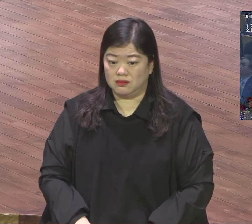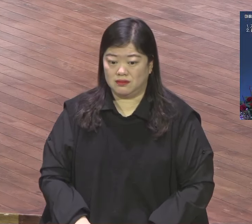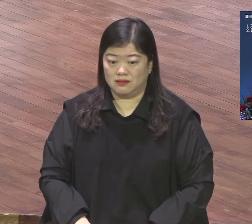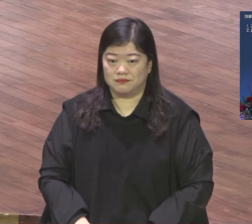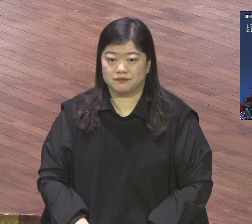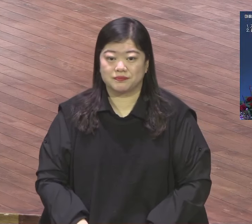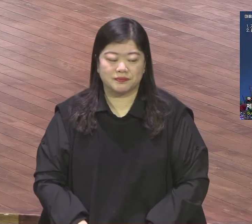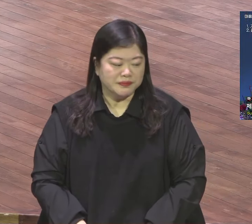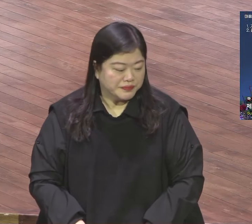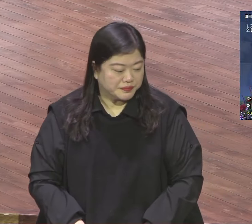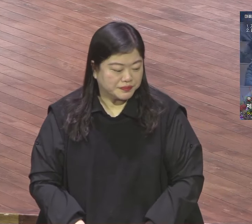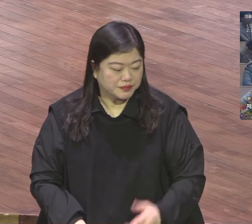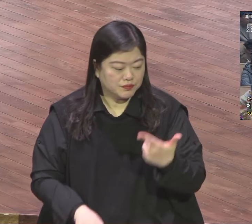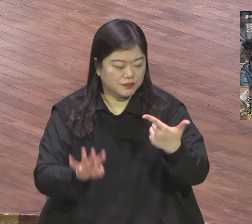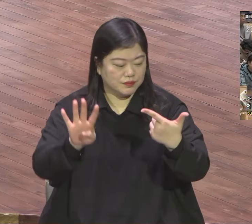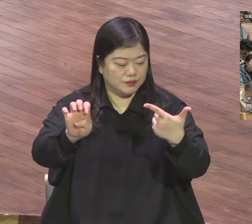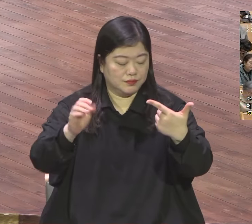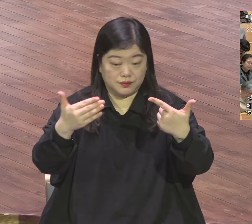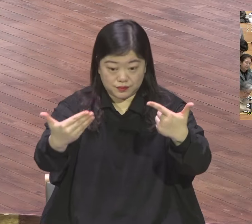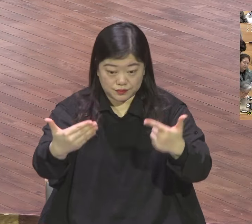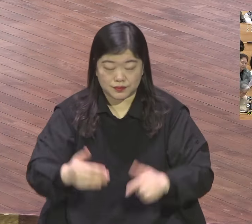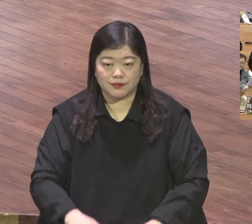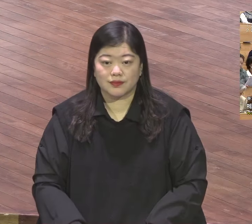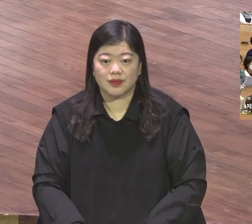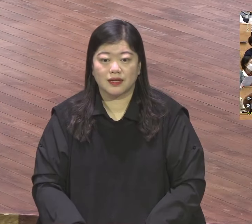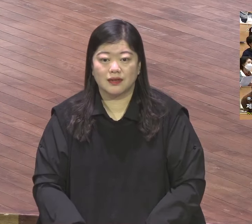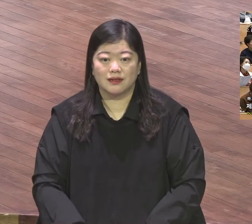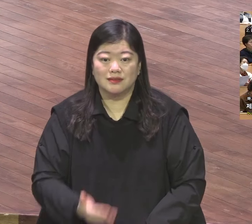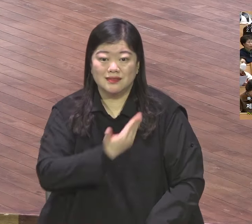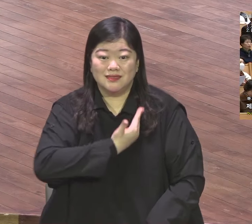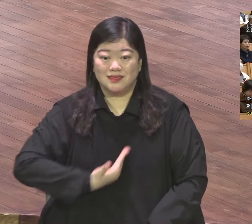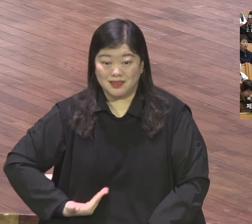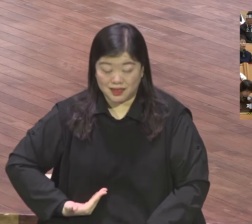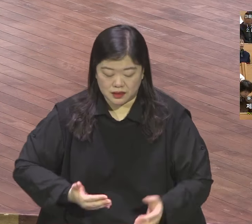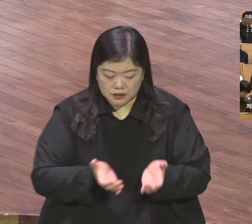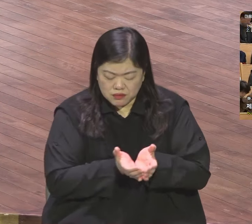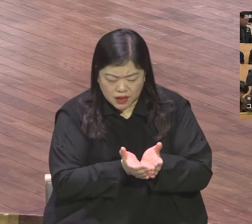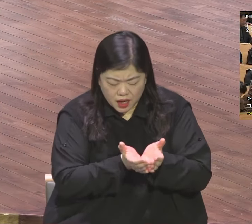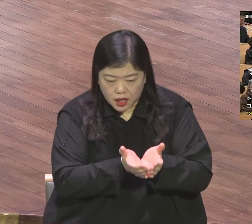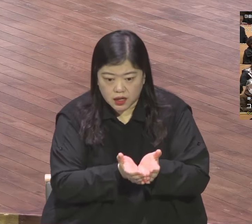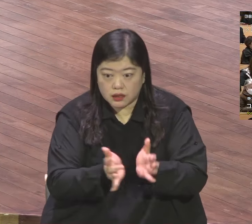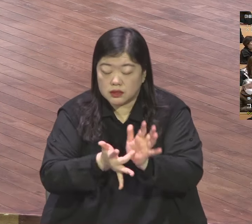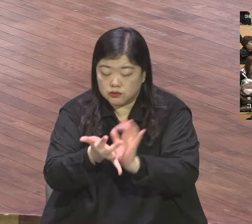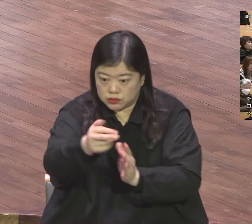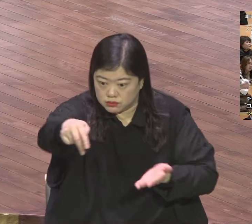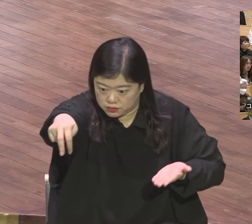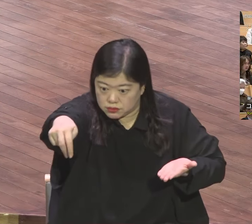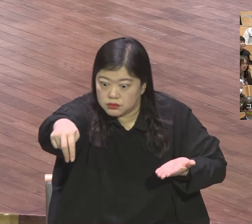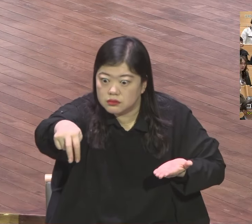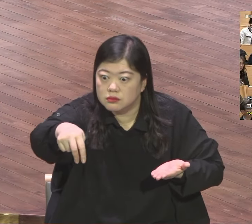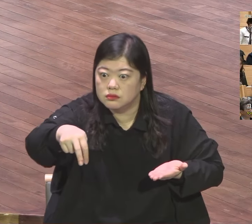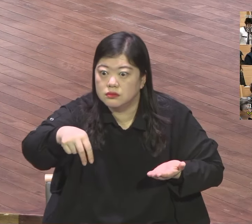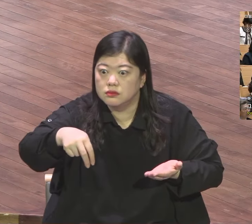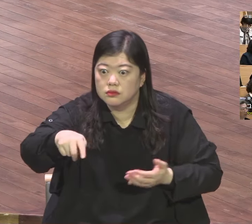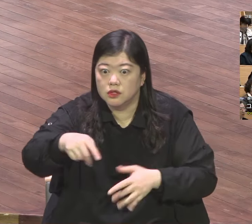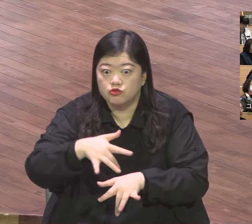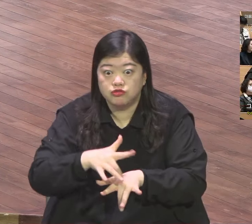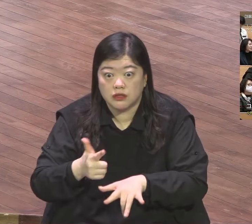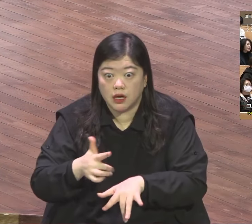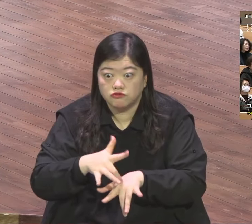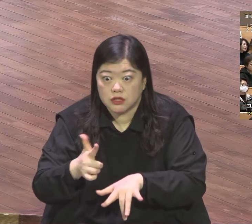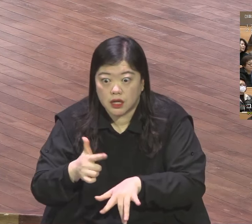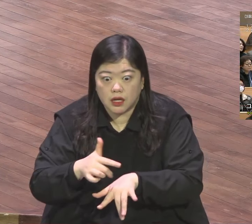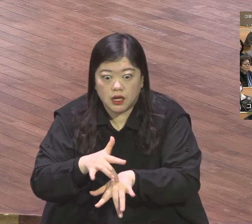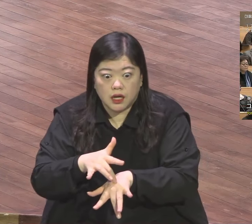49절입니다. 제자들이 그가 바다 위로 걸어오심을 보고 유린인가 하여 소리 지르니 그들이 다 예수를 보고 놀랍니다.